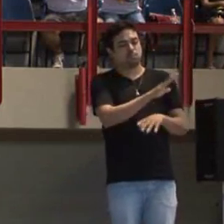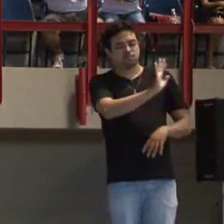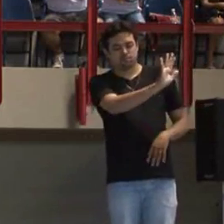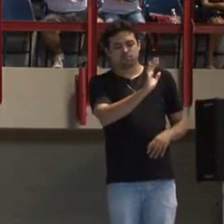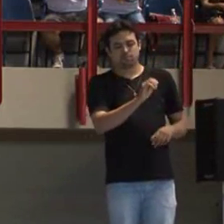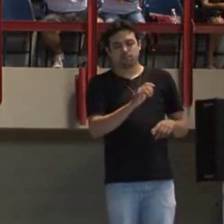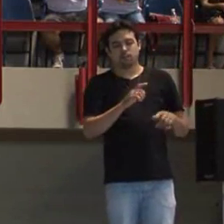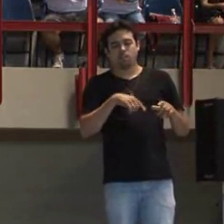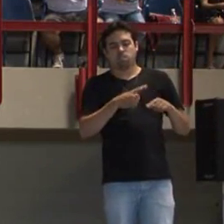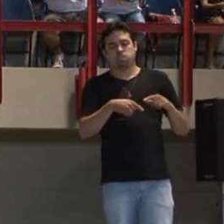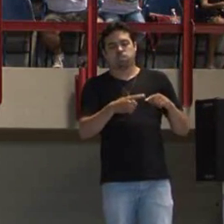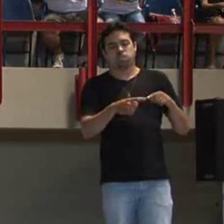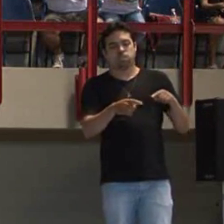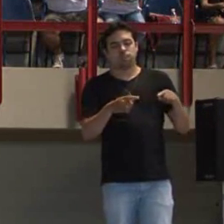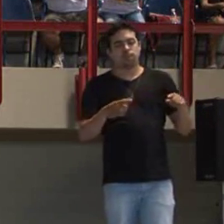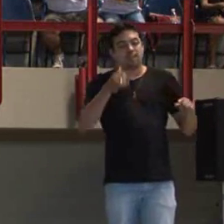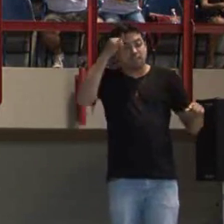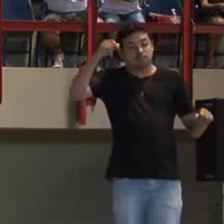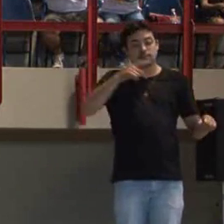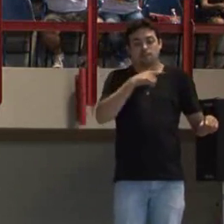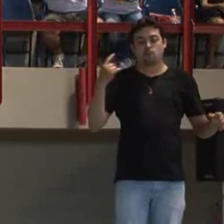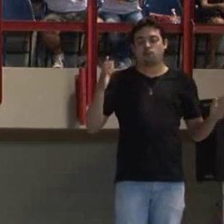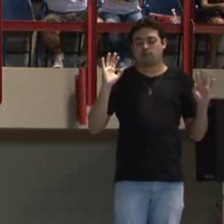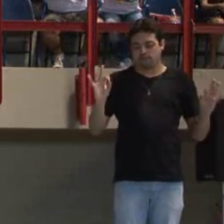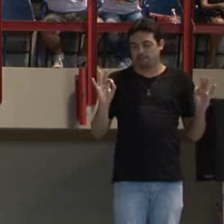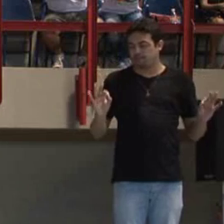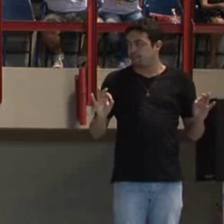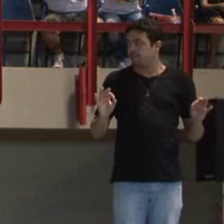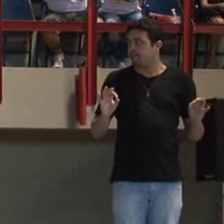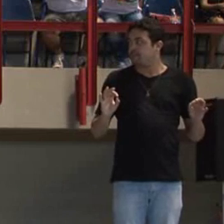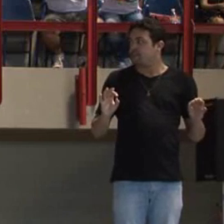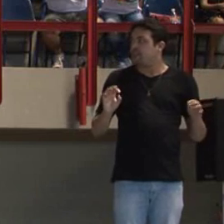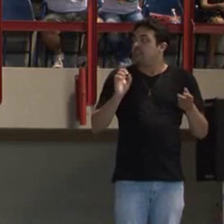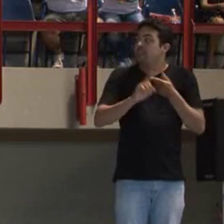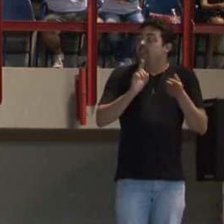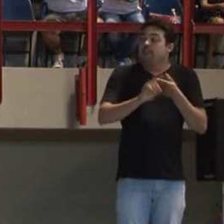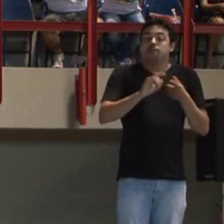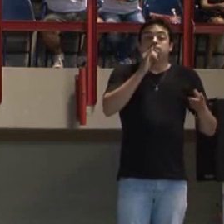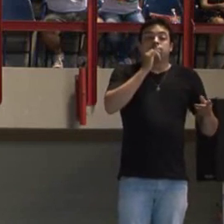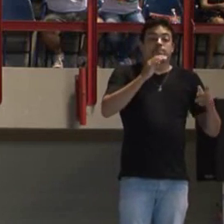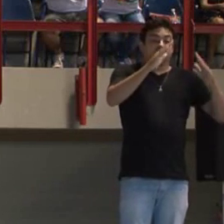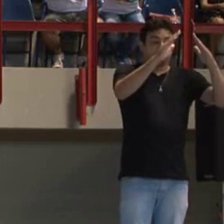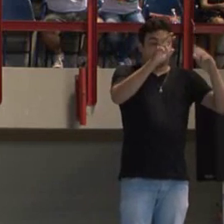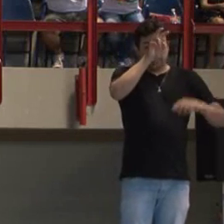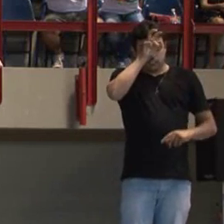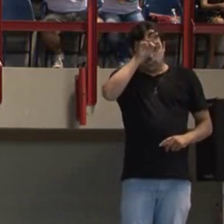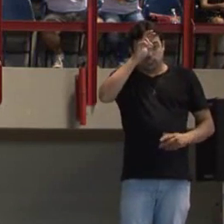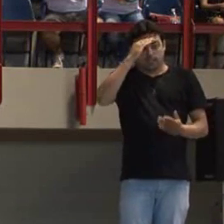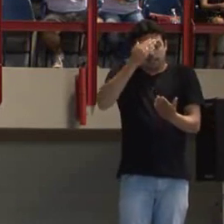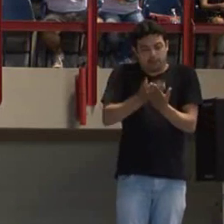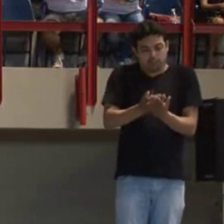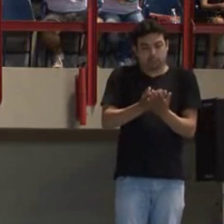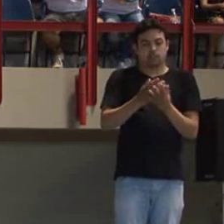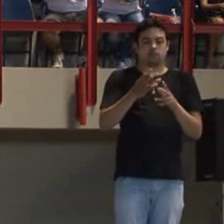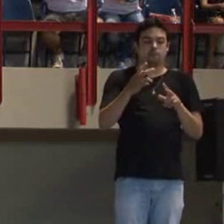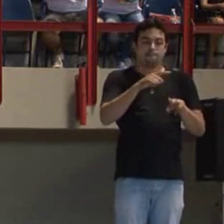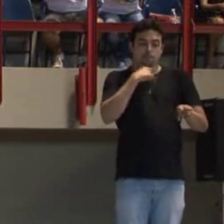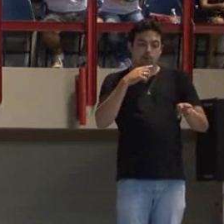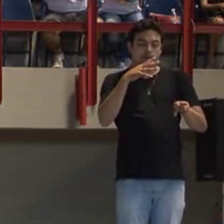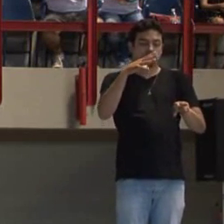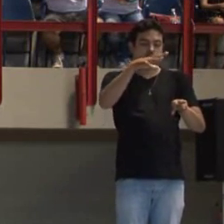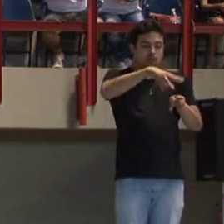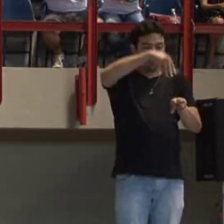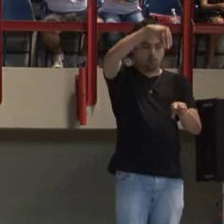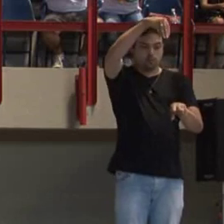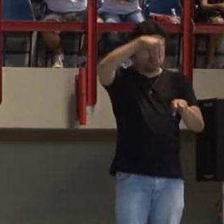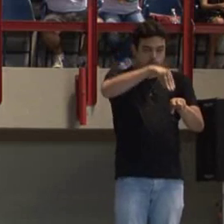tá? Enrolava que é para poder não morrer também, tá? Enquanto o Egito acreditava em reencarnação, nós vamos ter uma